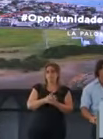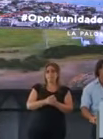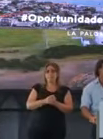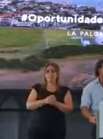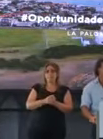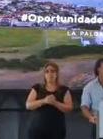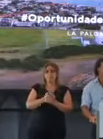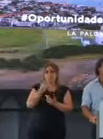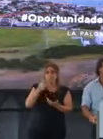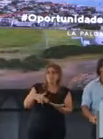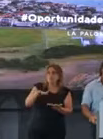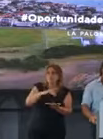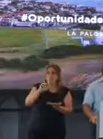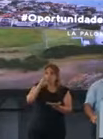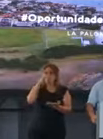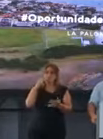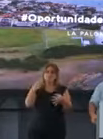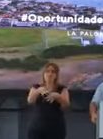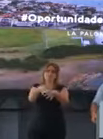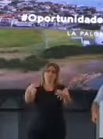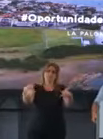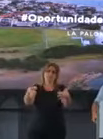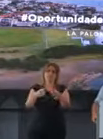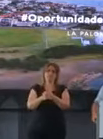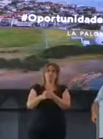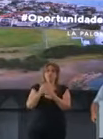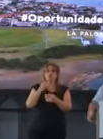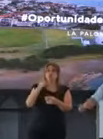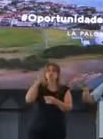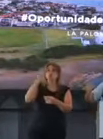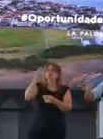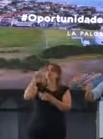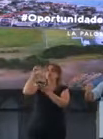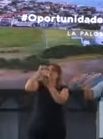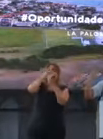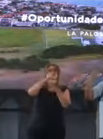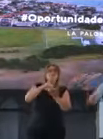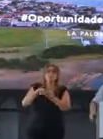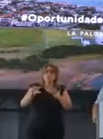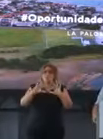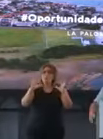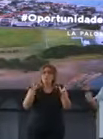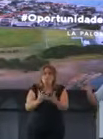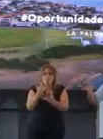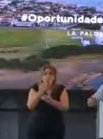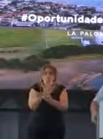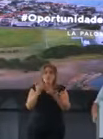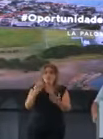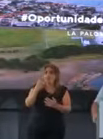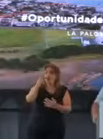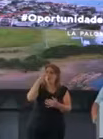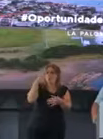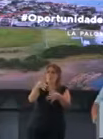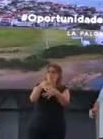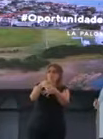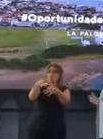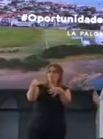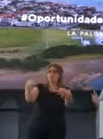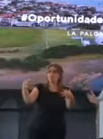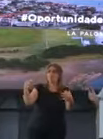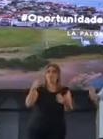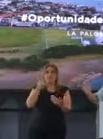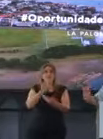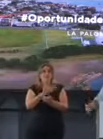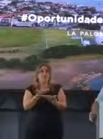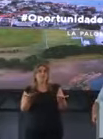cuando se lean las condiciones allí el uruguayo luce? En todo el lado del mundo hay un uruguayito que luce, que sobresale. Porque